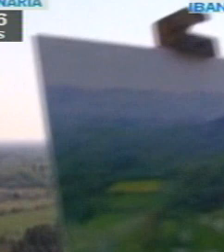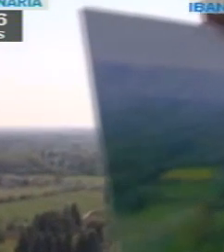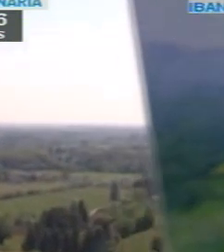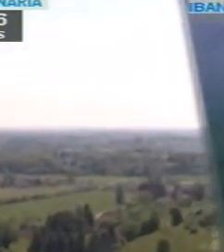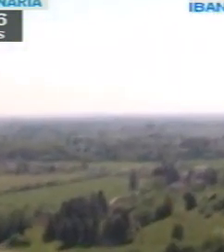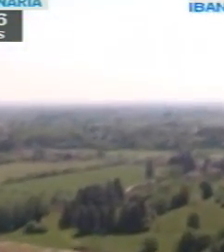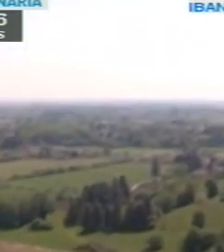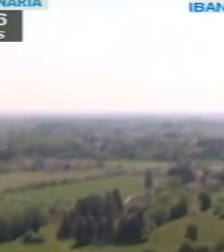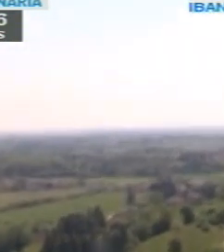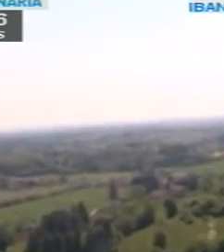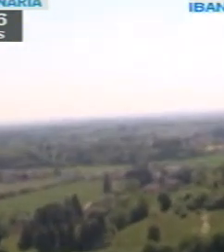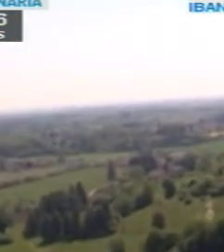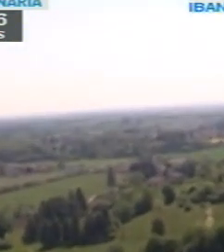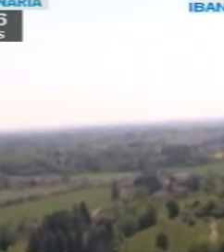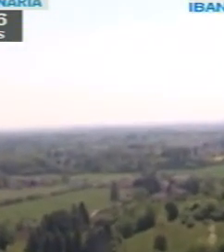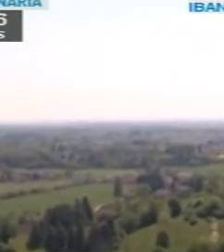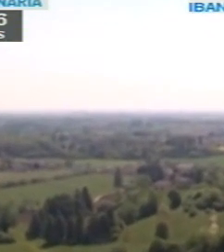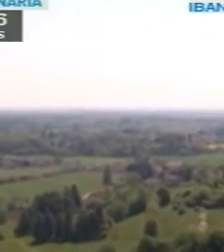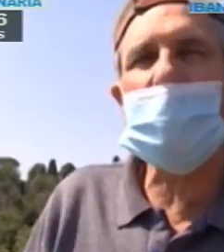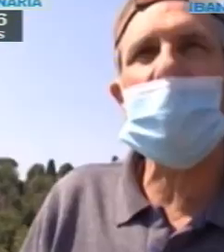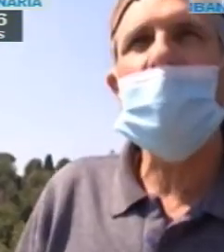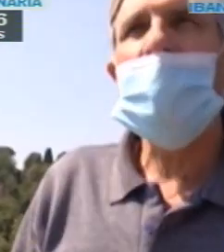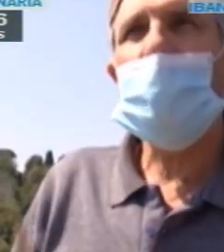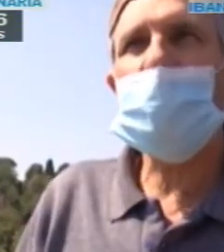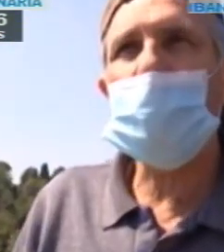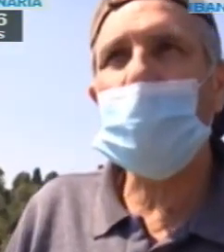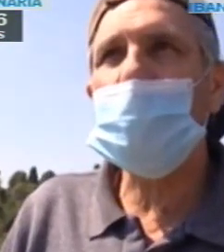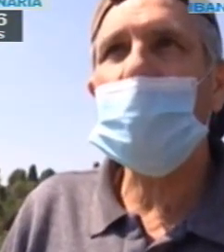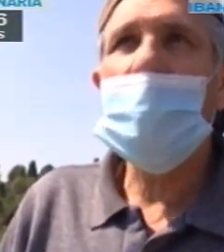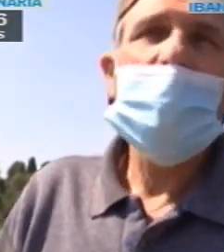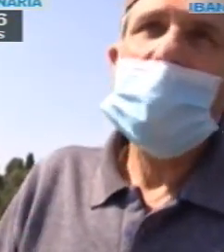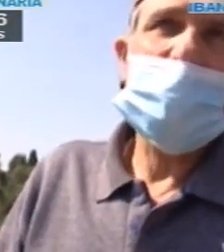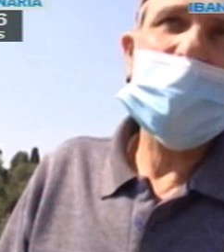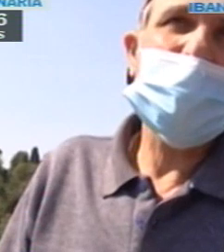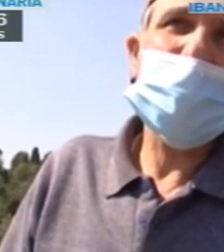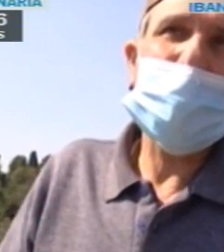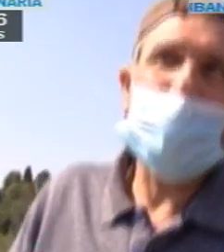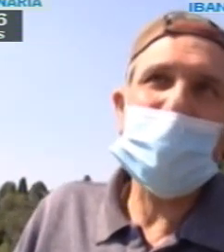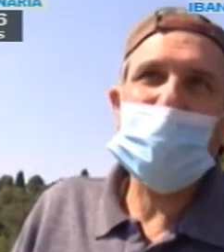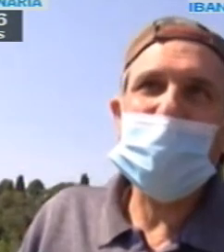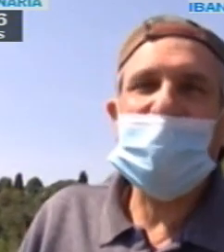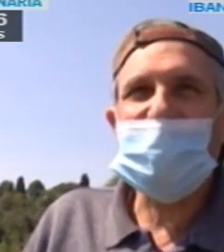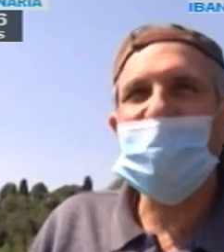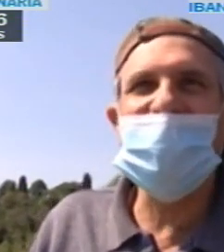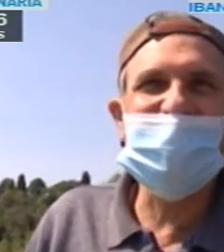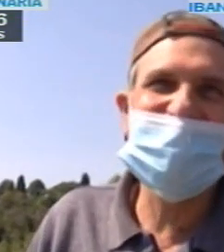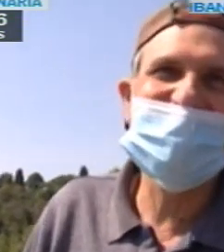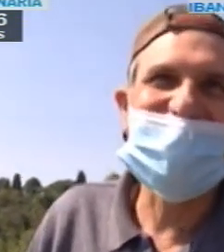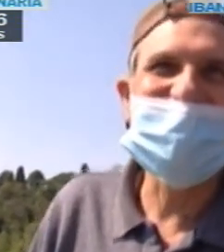la musica, così possono approfittare per approfondire questo dono, che se no va perso,